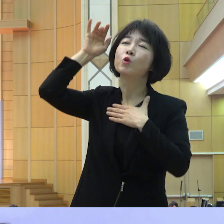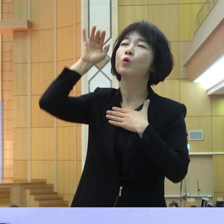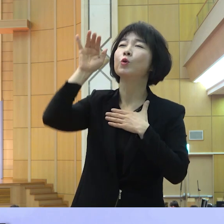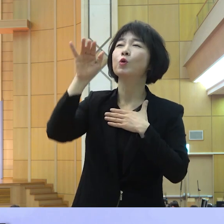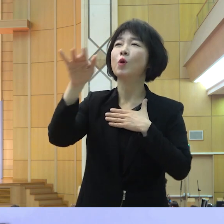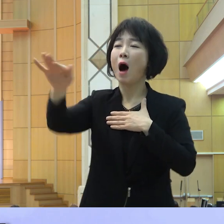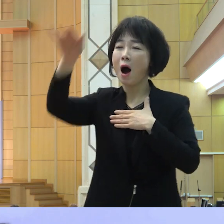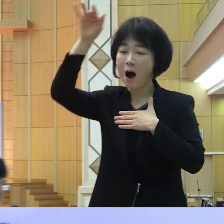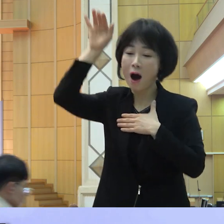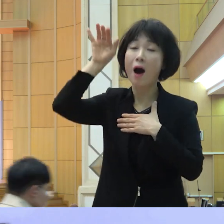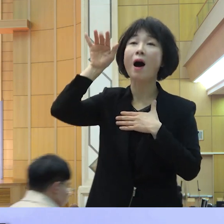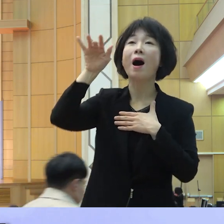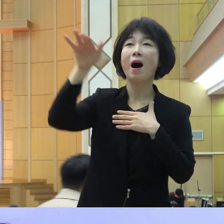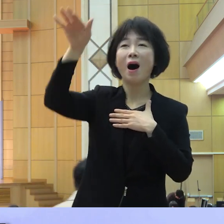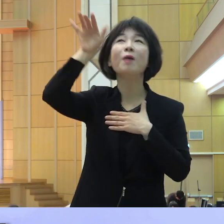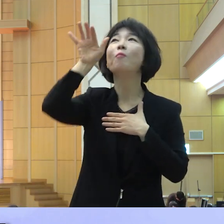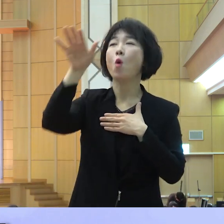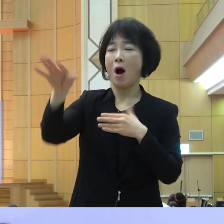주